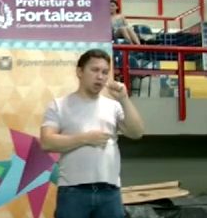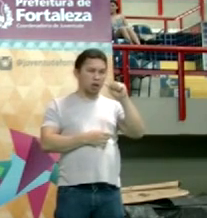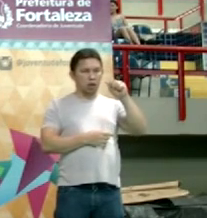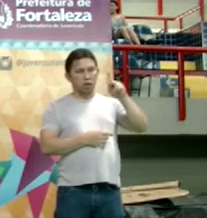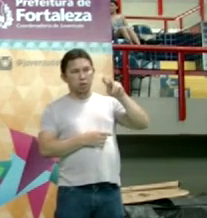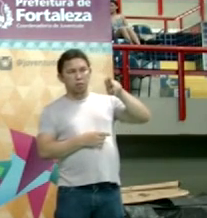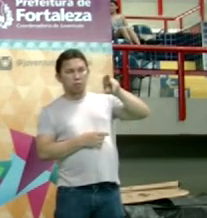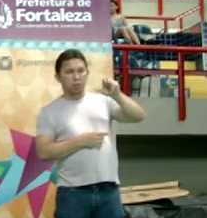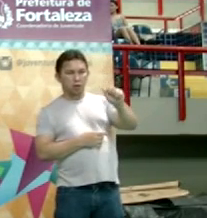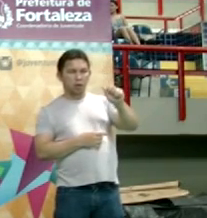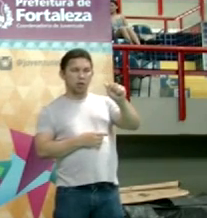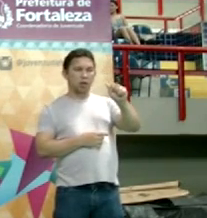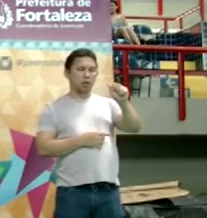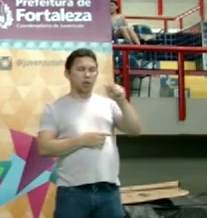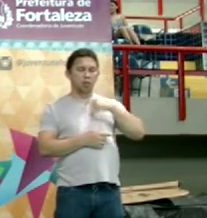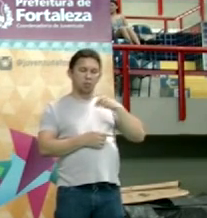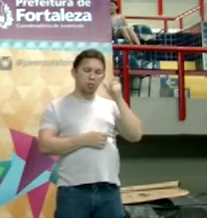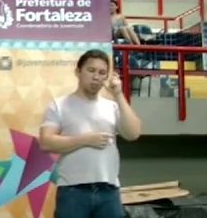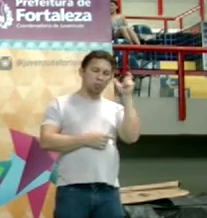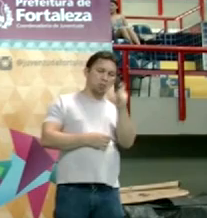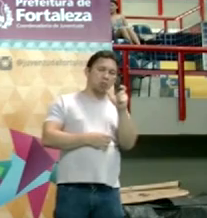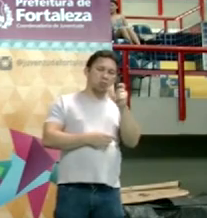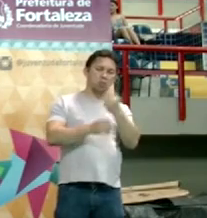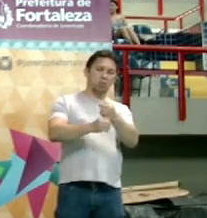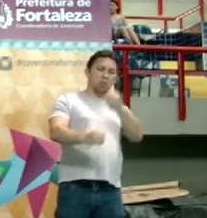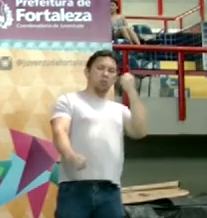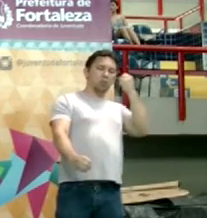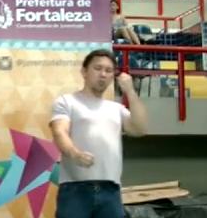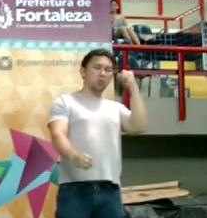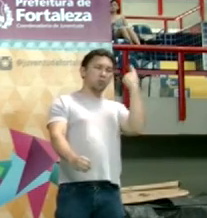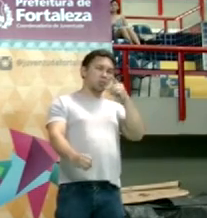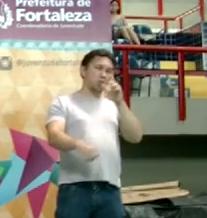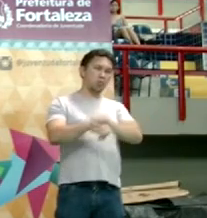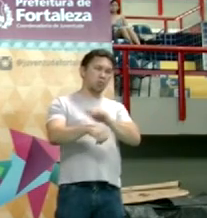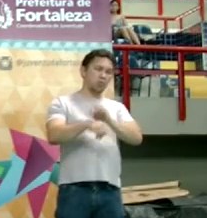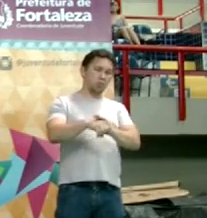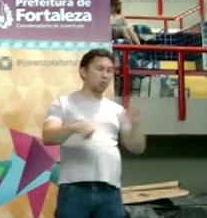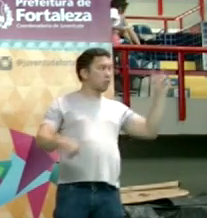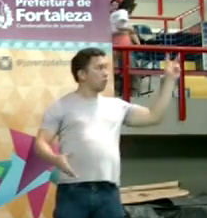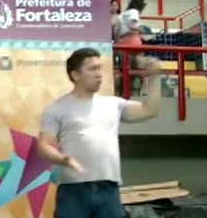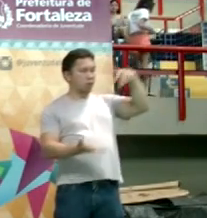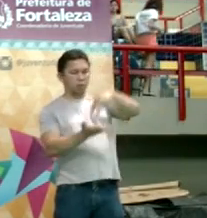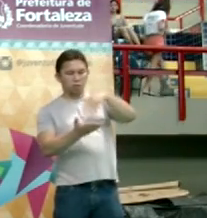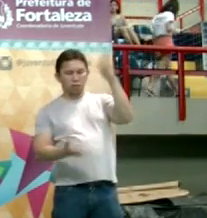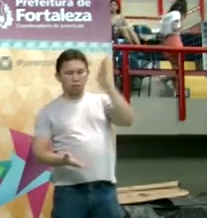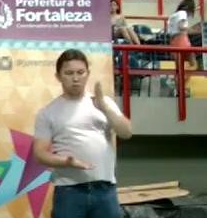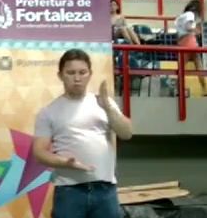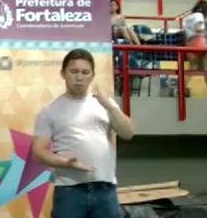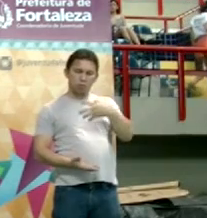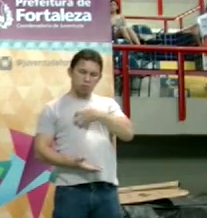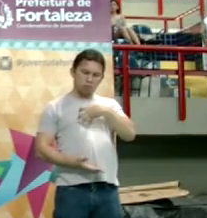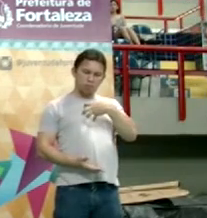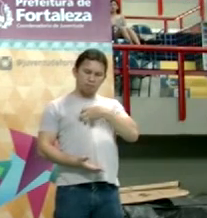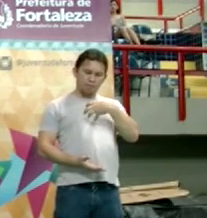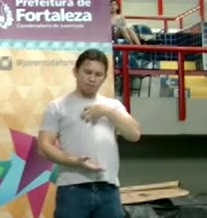A perspectiva de prosperidade que o atraiu para o Brasil deu lugar